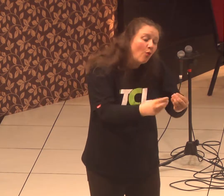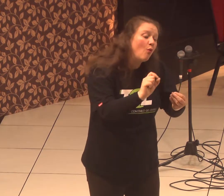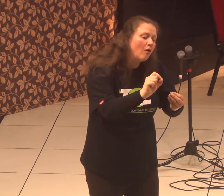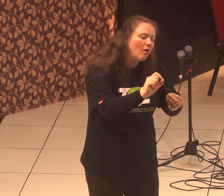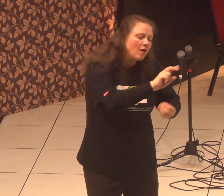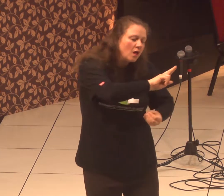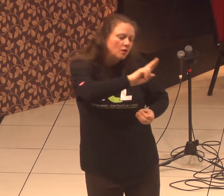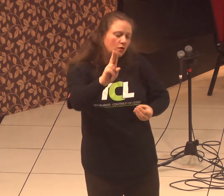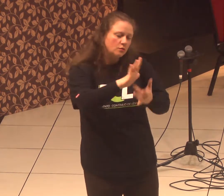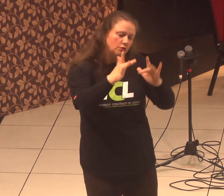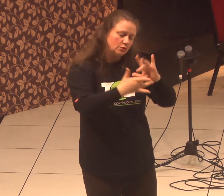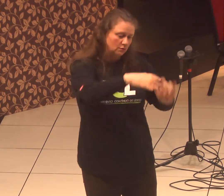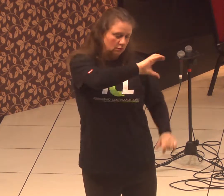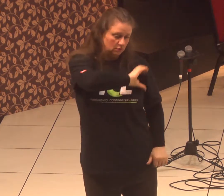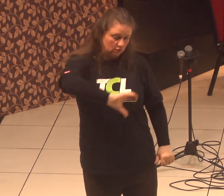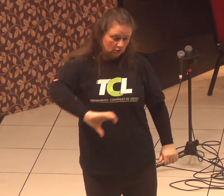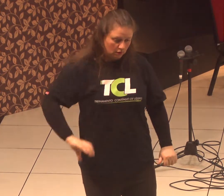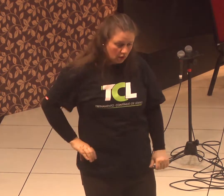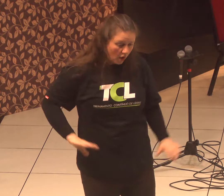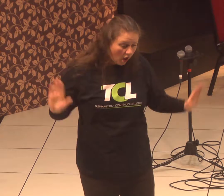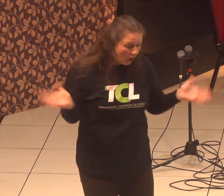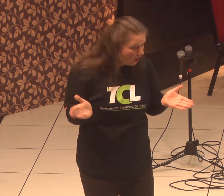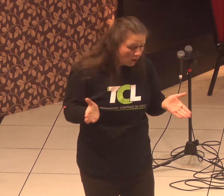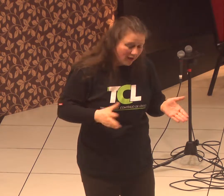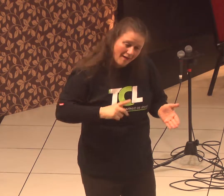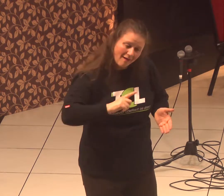o Nazareno, ande.